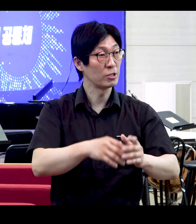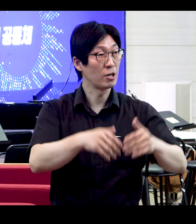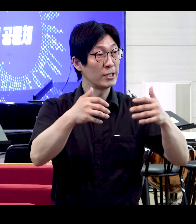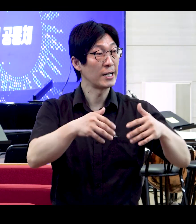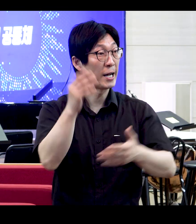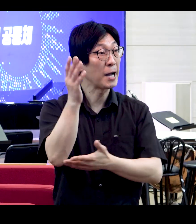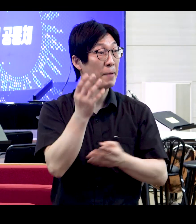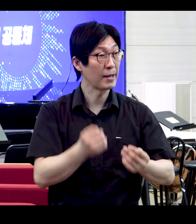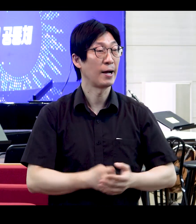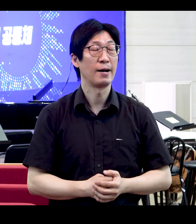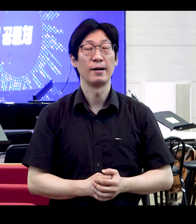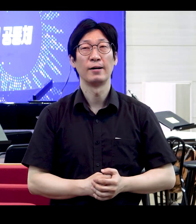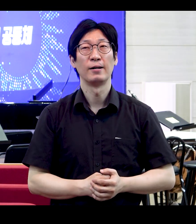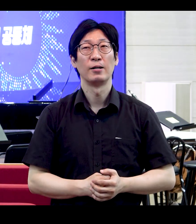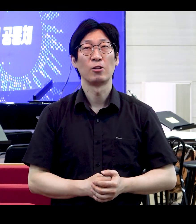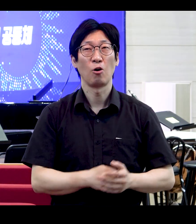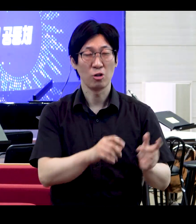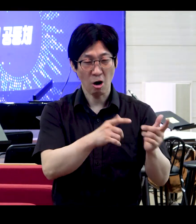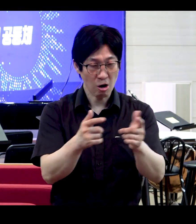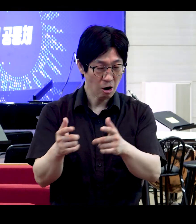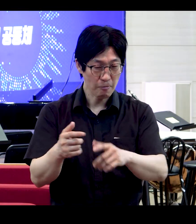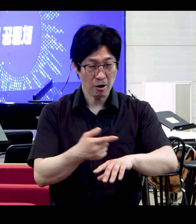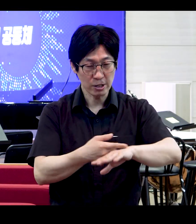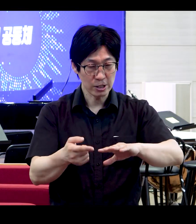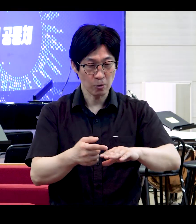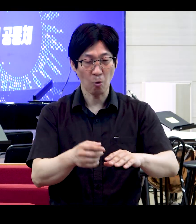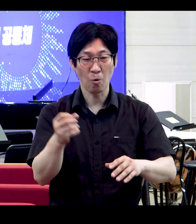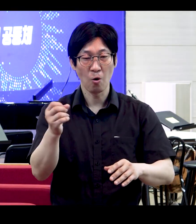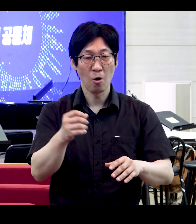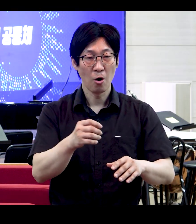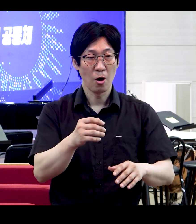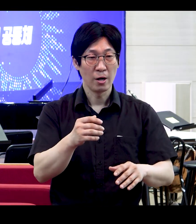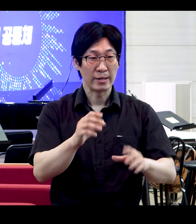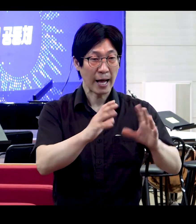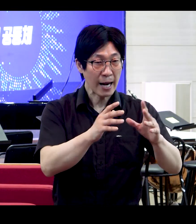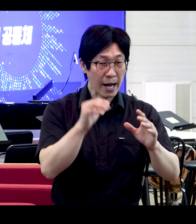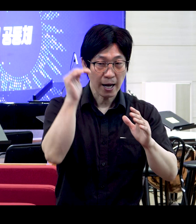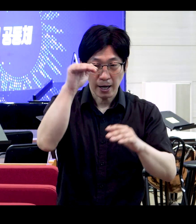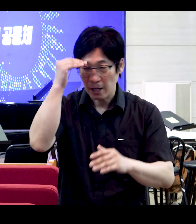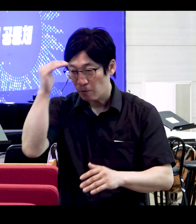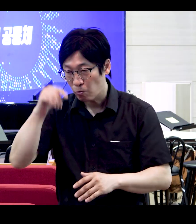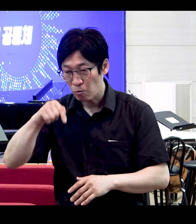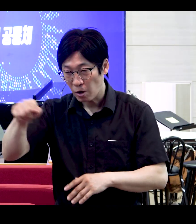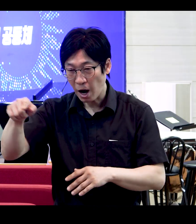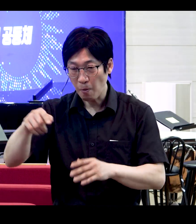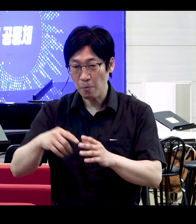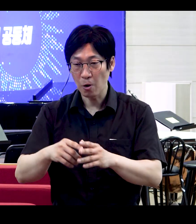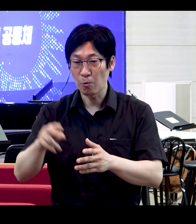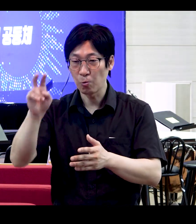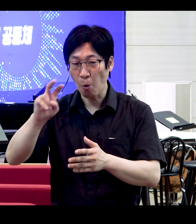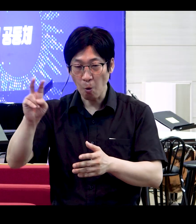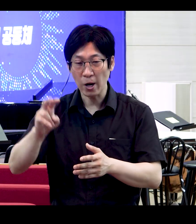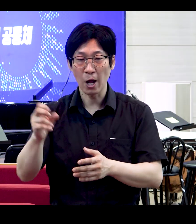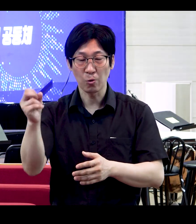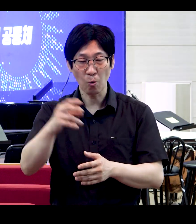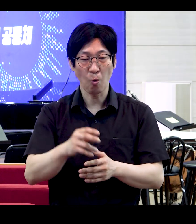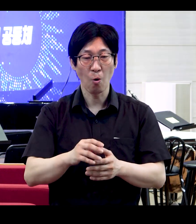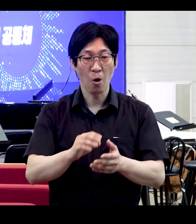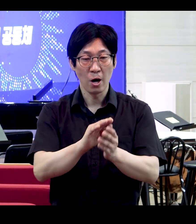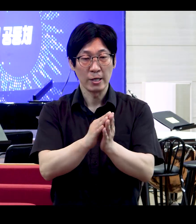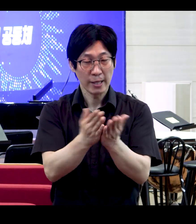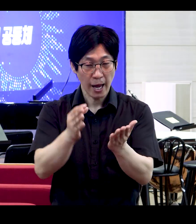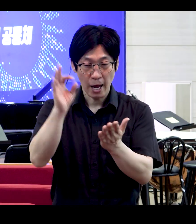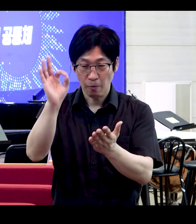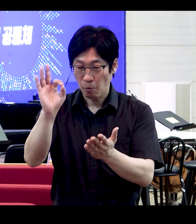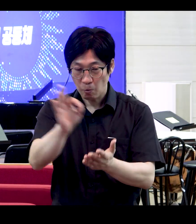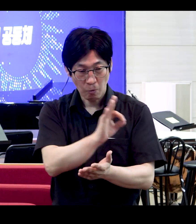많은 그 민족들, 유적들 가보면요, 어떤 그런 뭐 그림이라든가 혹은 뭐 옛날부터 전해내려오는 어떤 노래 이런데 홍수를 언급하는 게